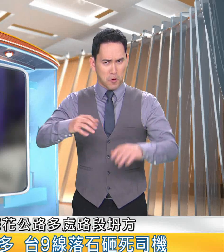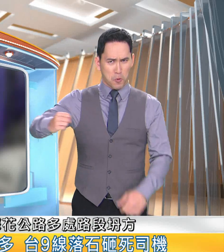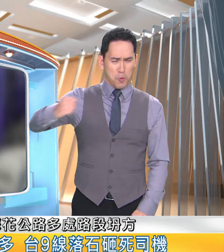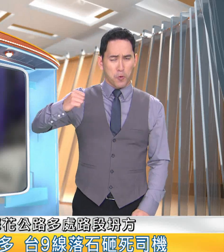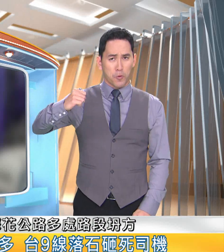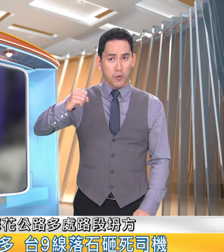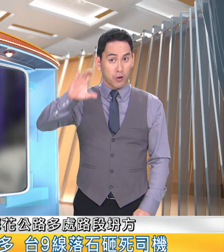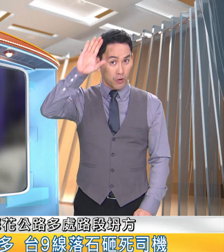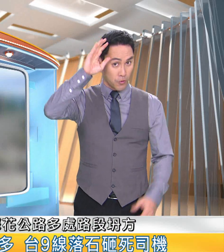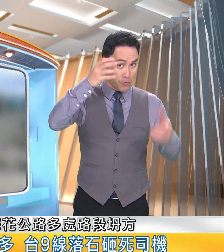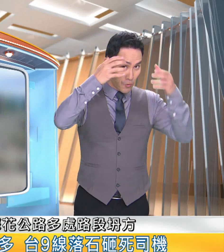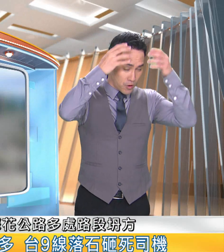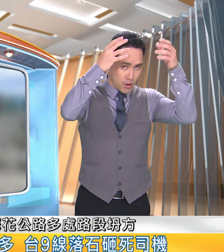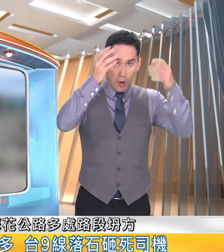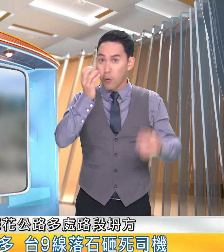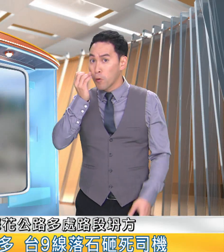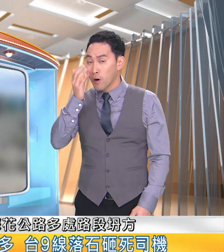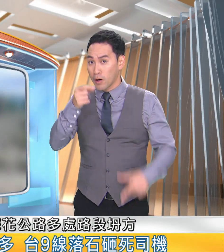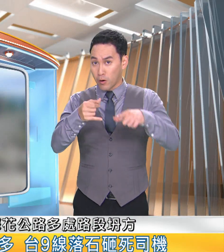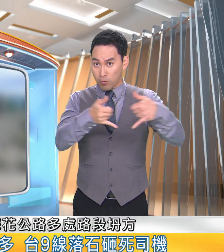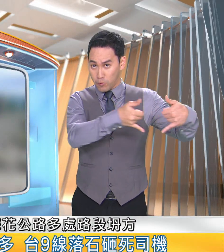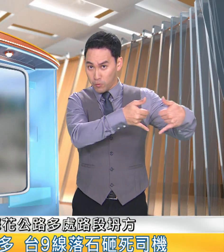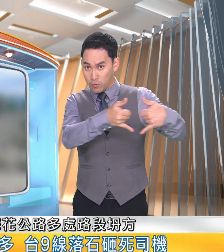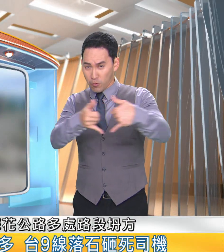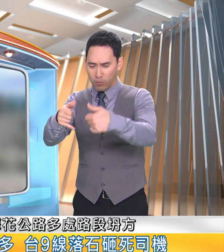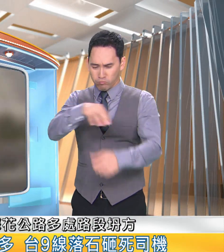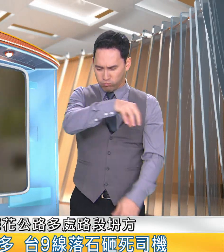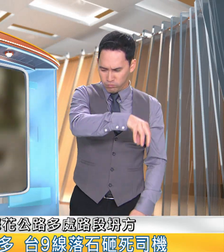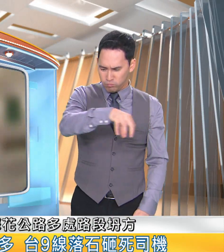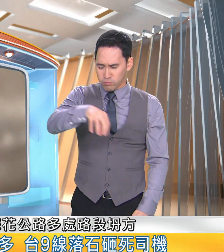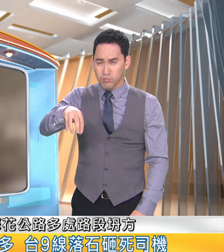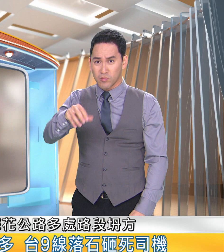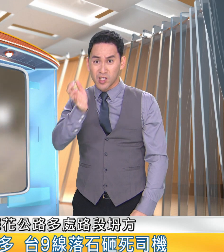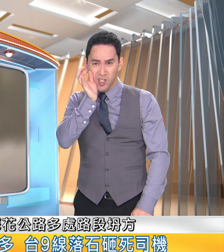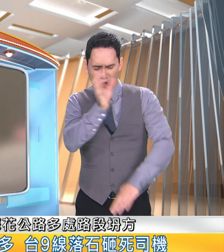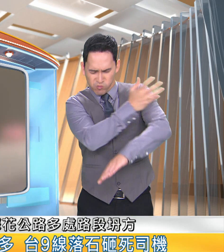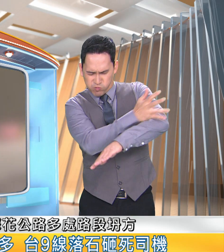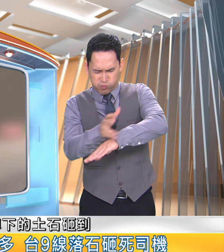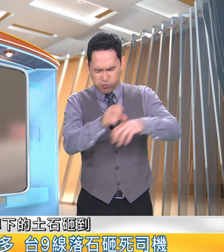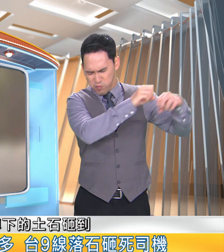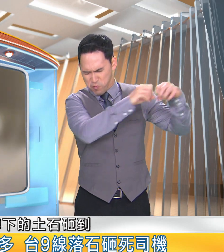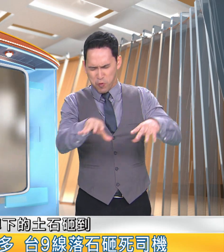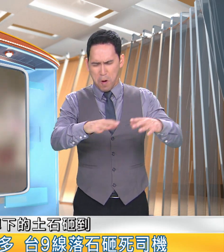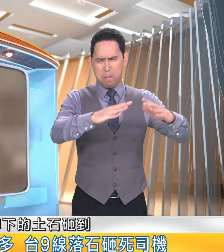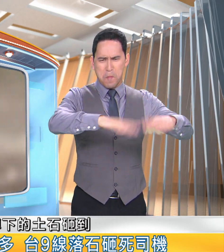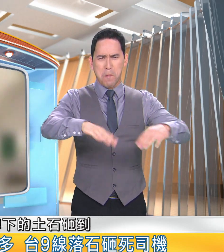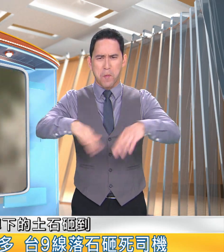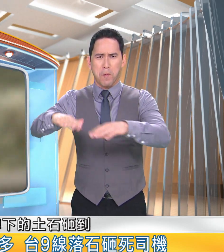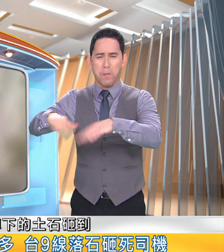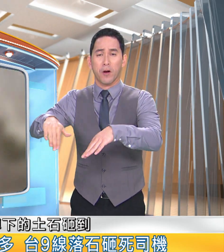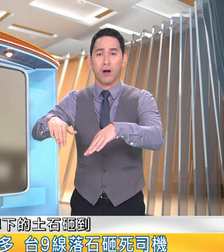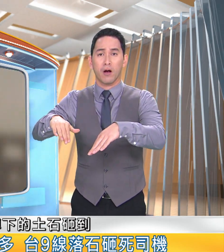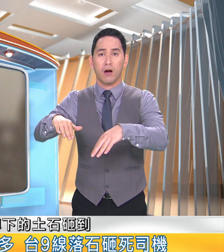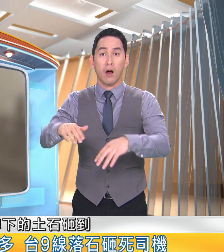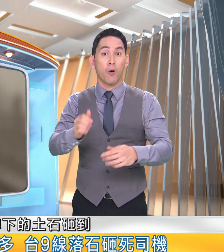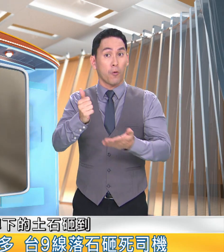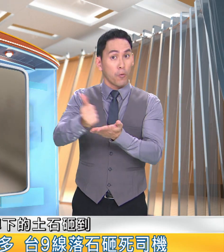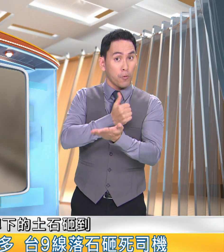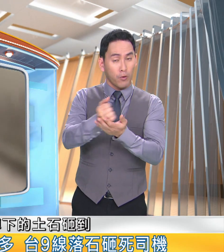强烈地震造成苏花公路多处路段塌方，有货车司机被掉下的土